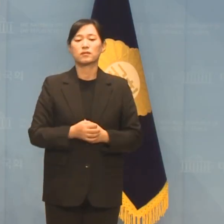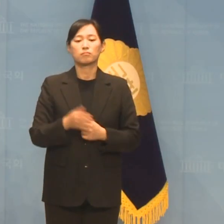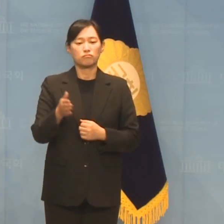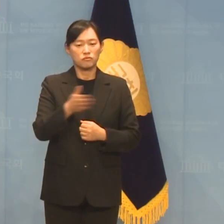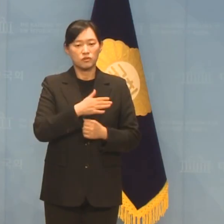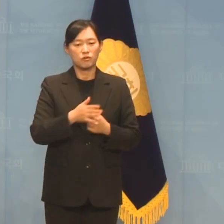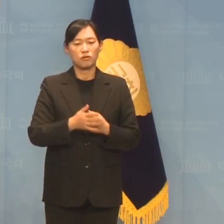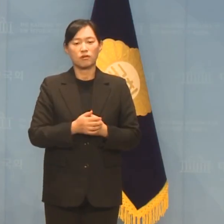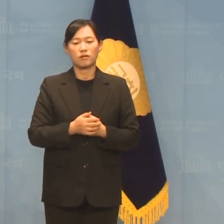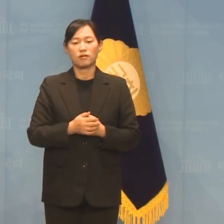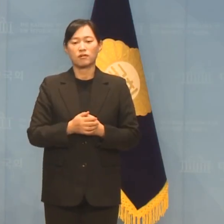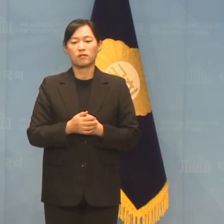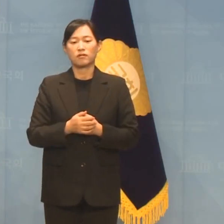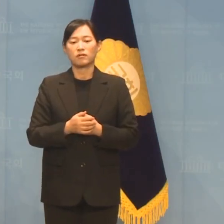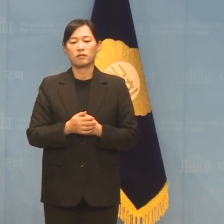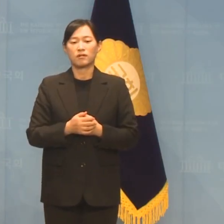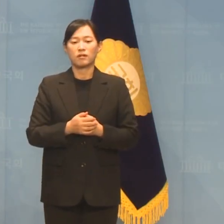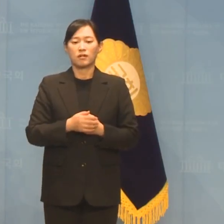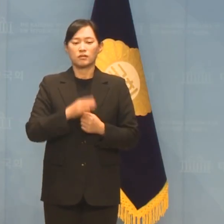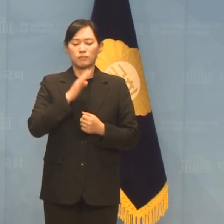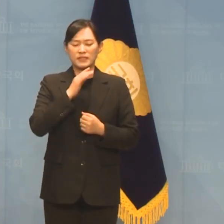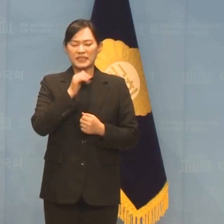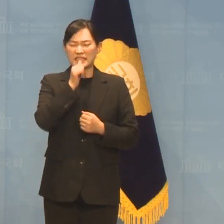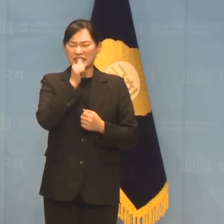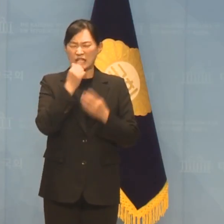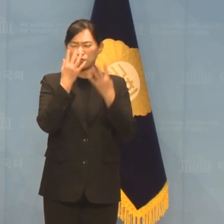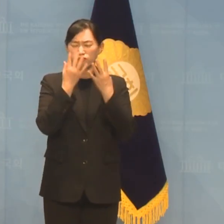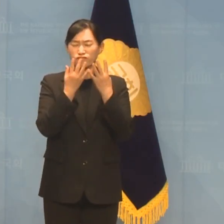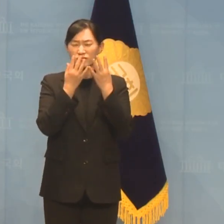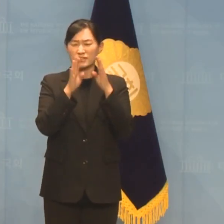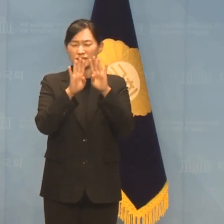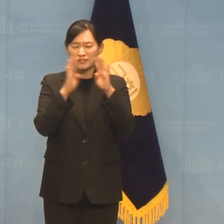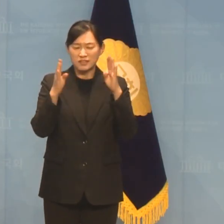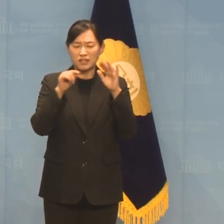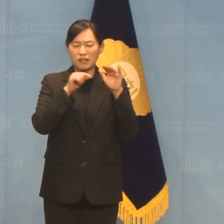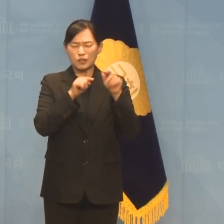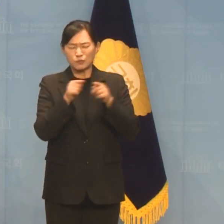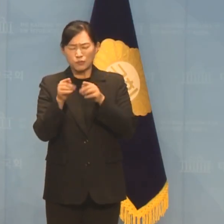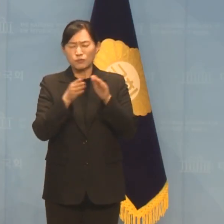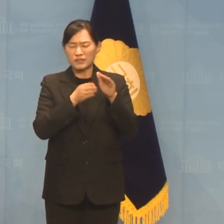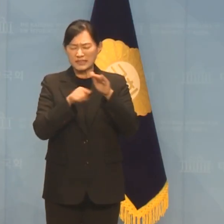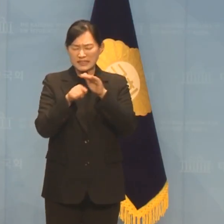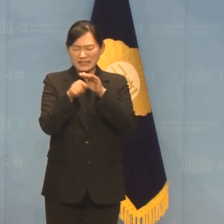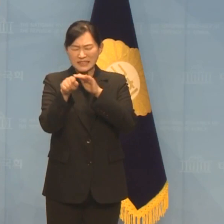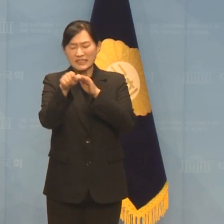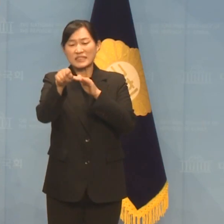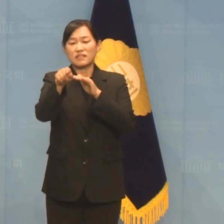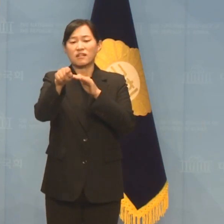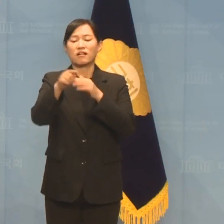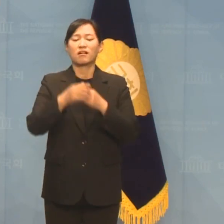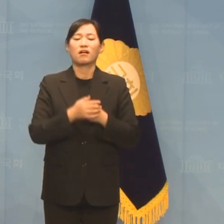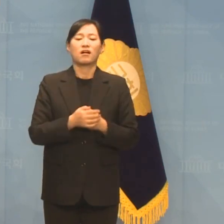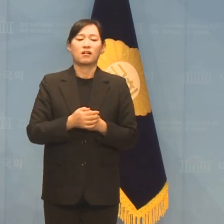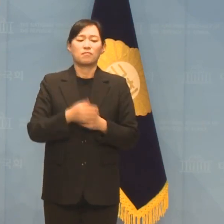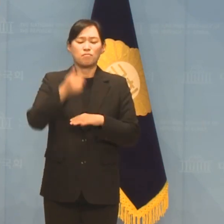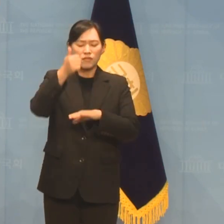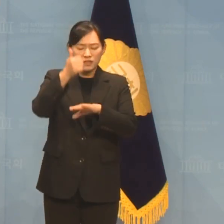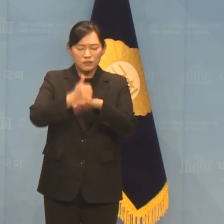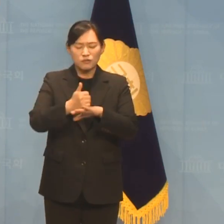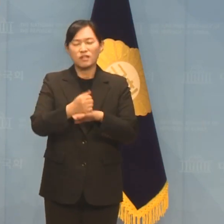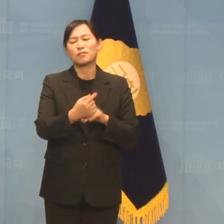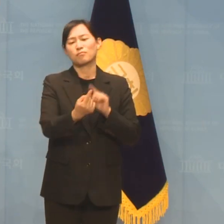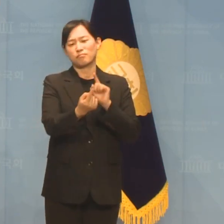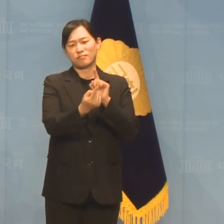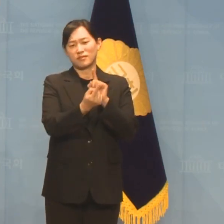장소에서부터 대여섯 개의 두꺼운 철문을 지나 미로같이 뻗은 좁은 통로를 거쳐서야 마침내 만날